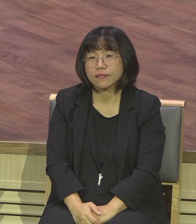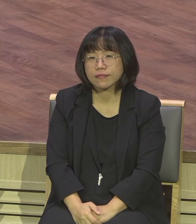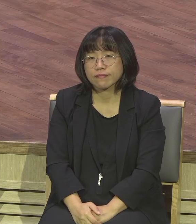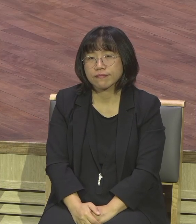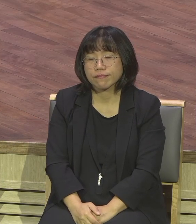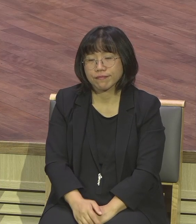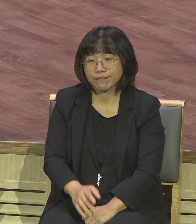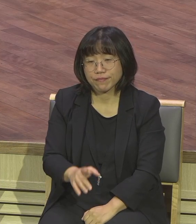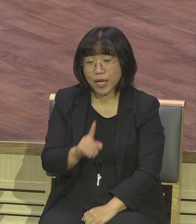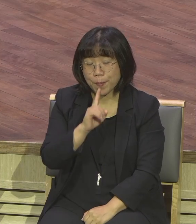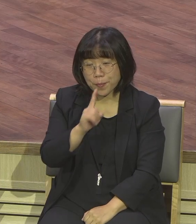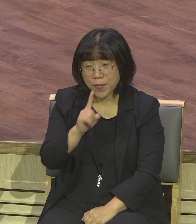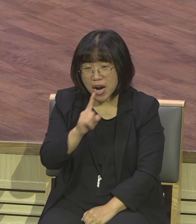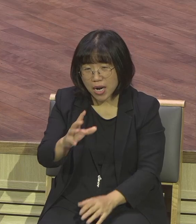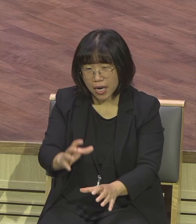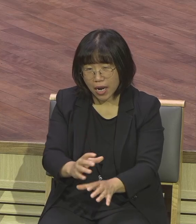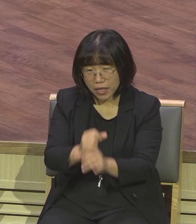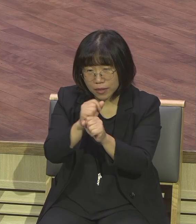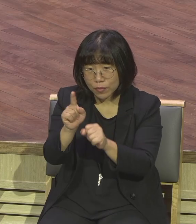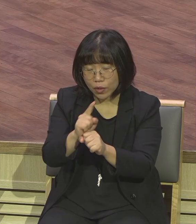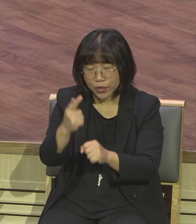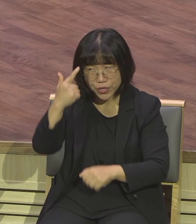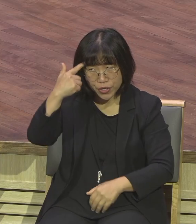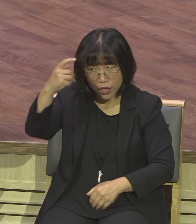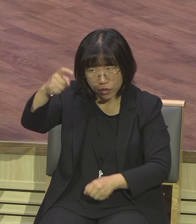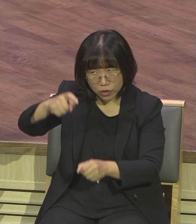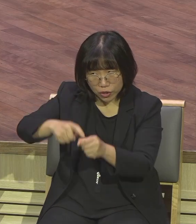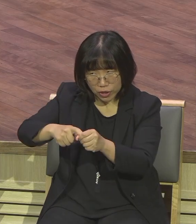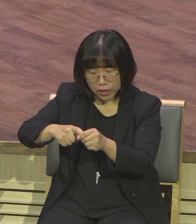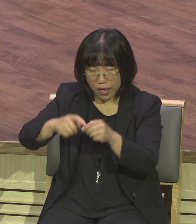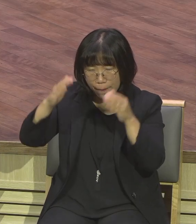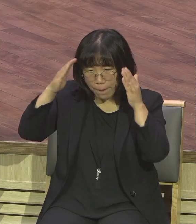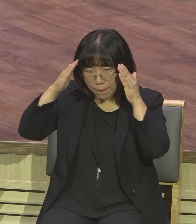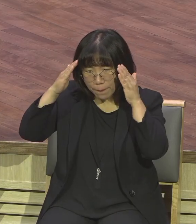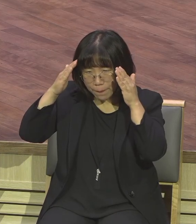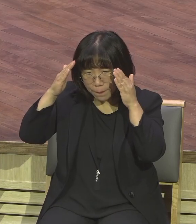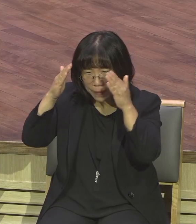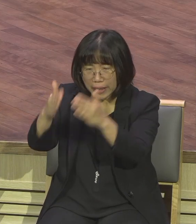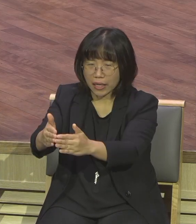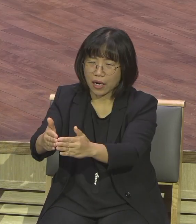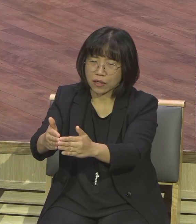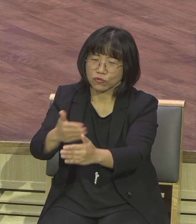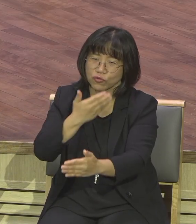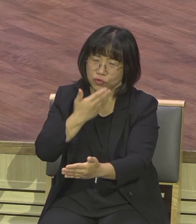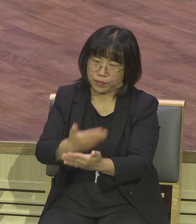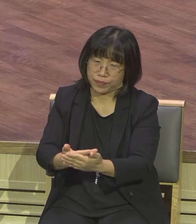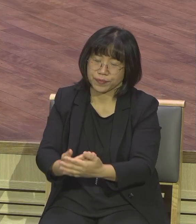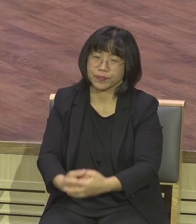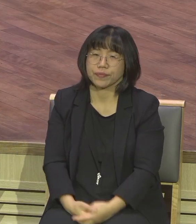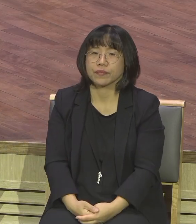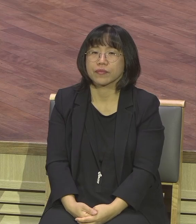핵심이 무슨 말입니까? 영적 방향입니다. 영적 방향.